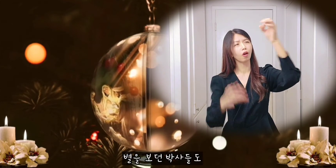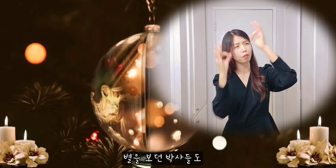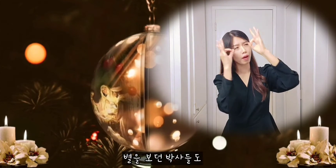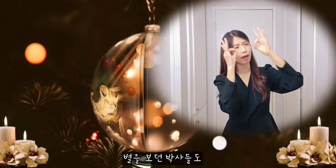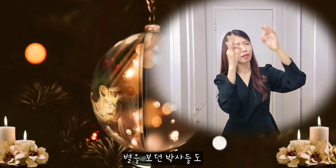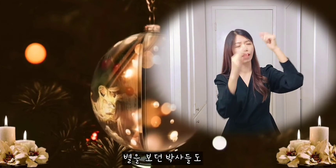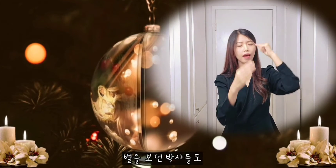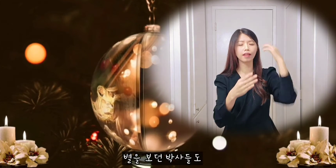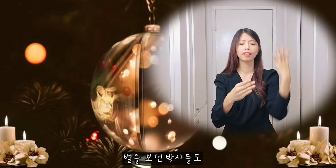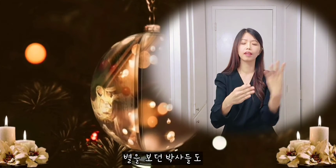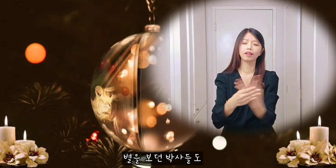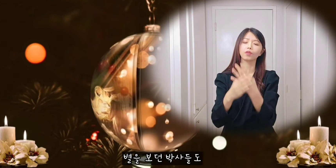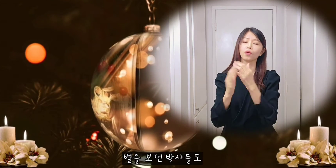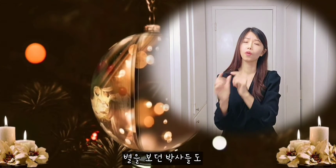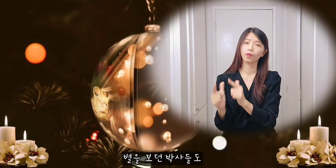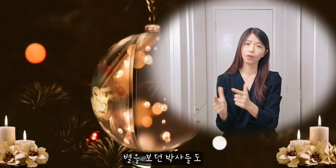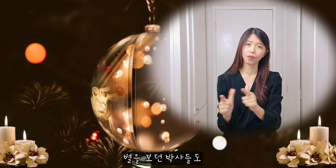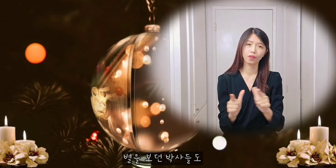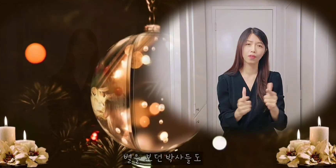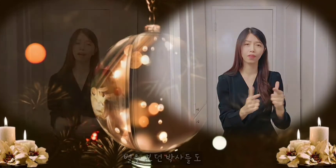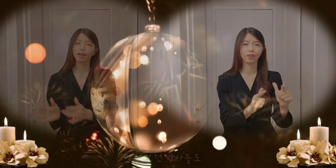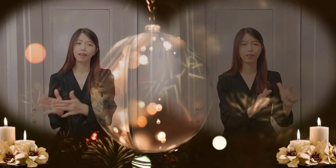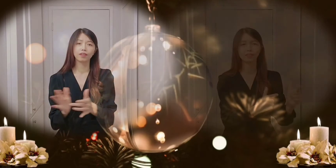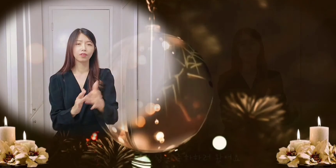별을 보던 박사들도